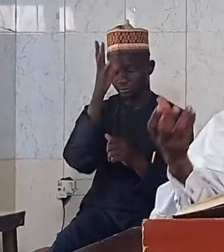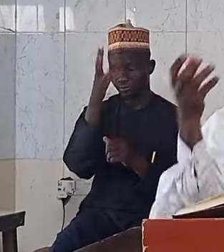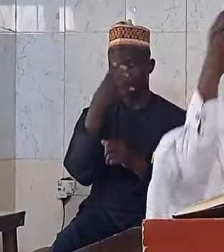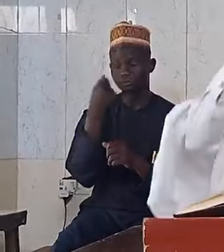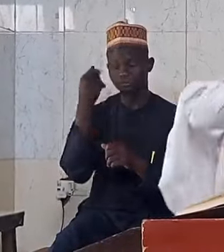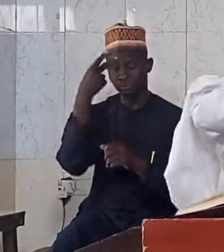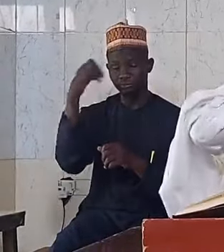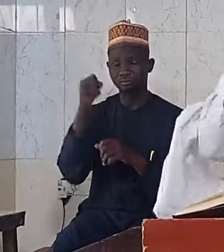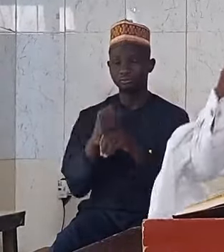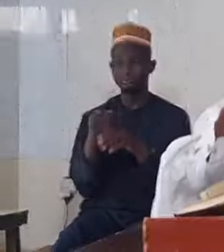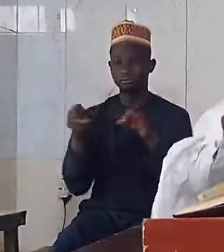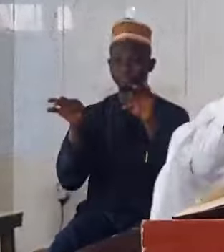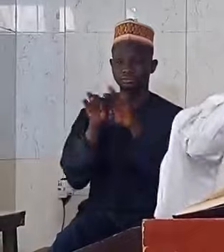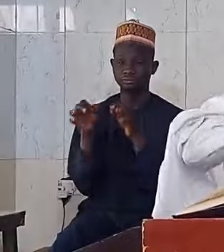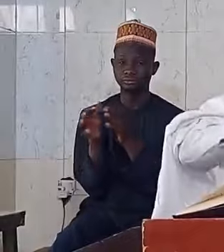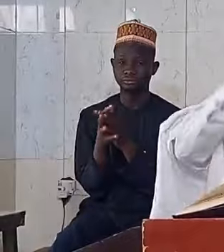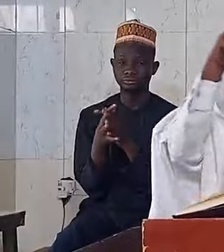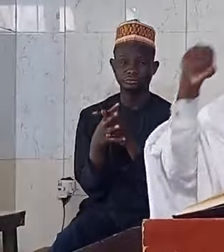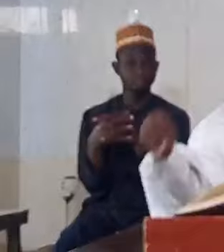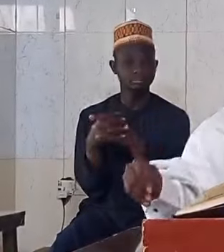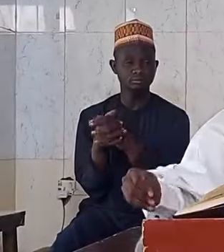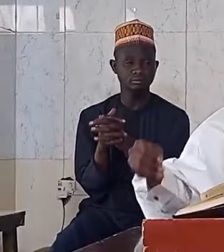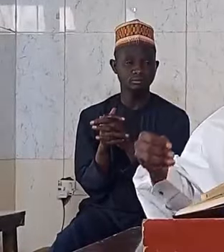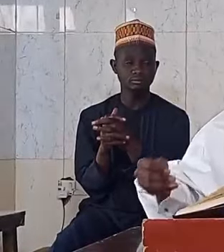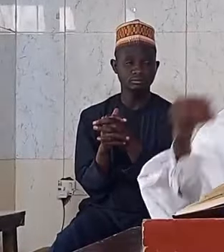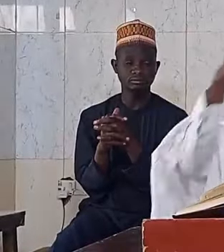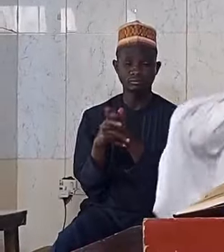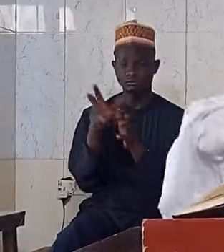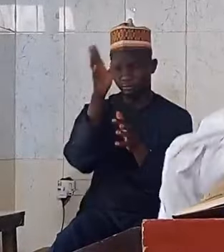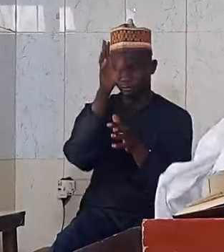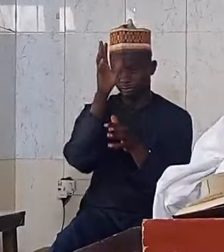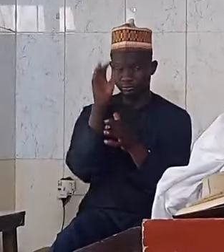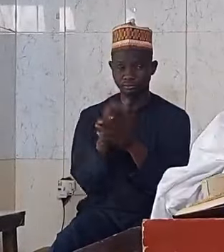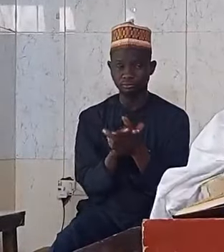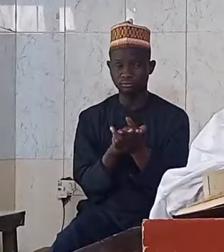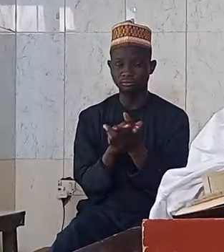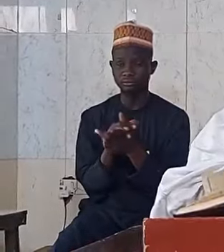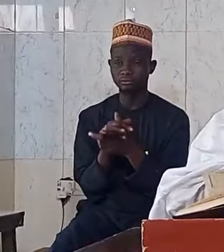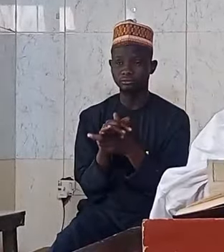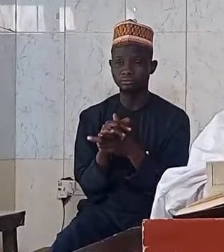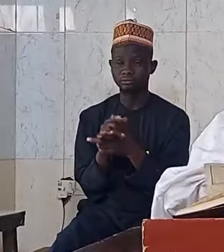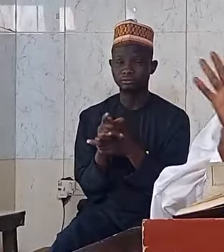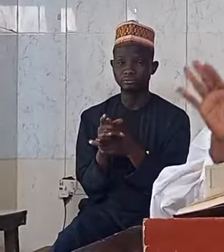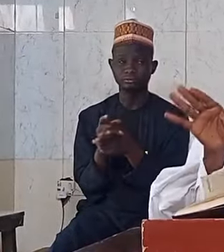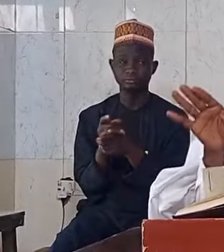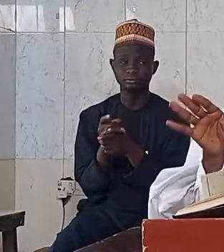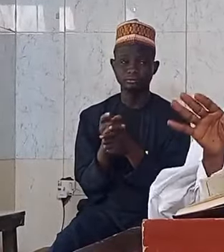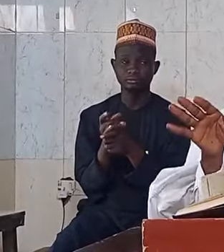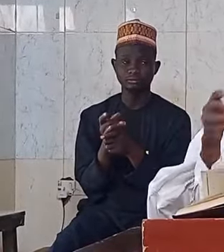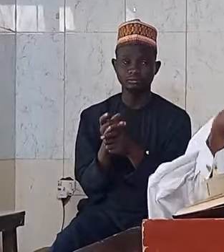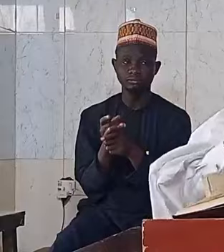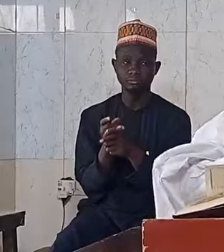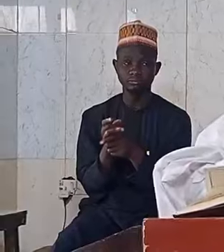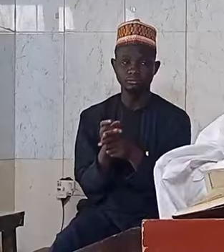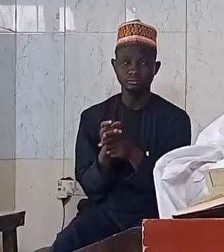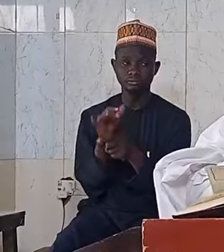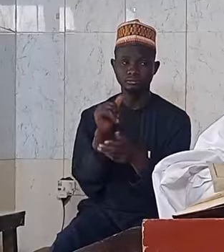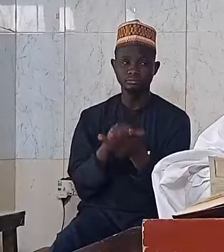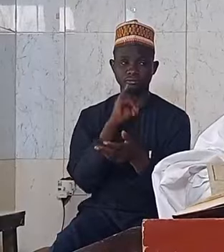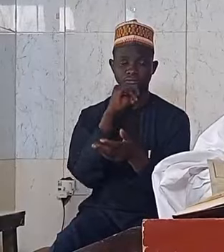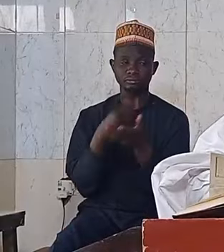wanda babansa mai falala ne kaga falalar ba akan Zaidu take ba akan babansa ne yawa kun gane wannan to shine